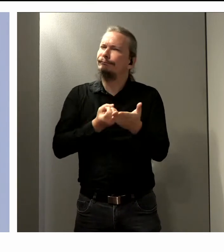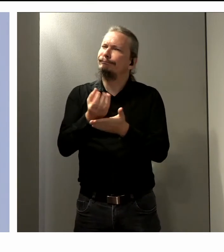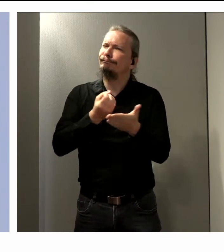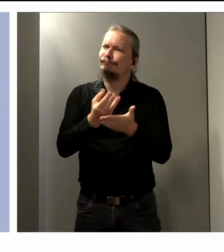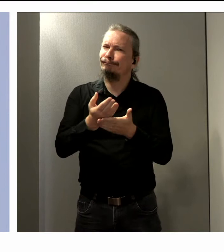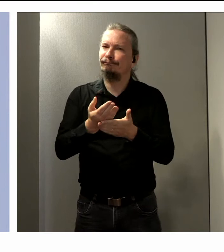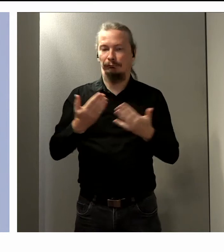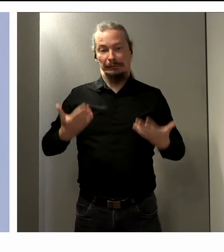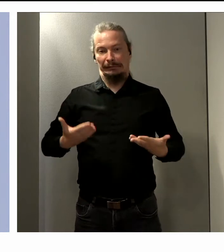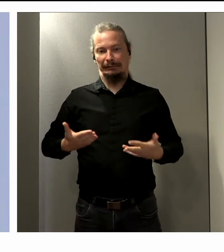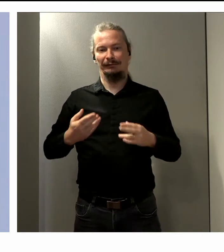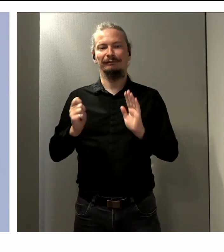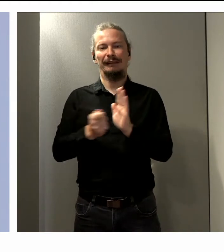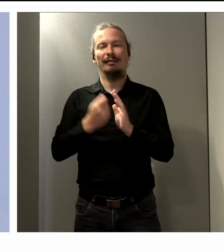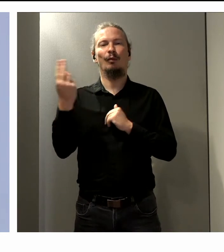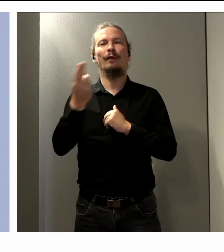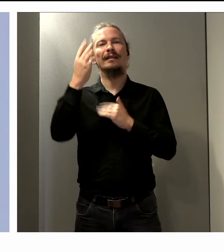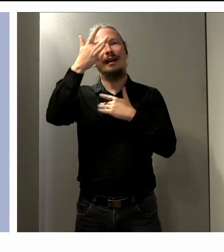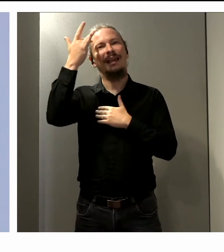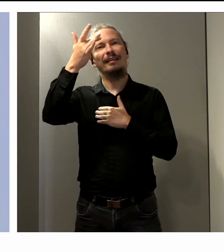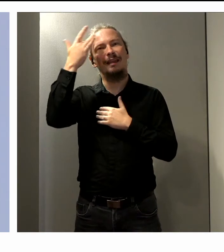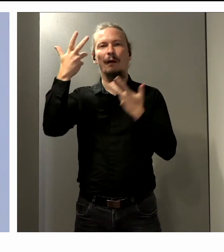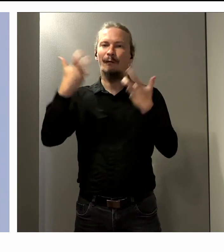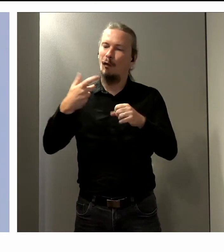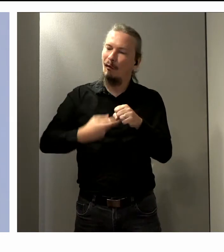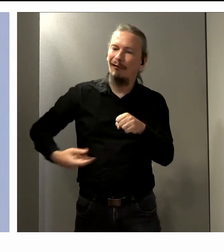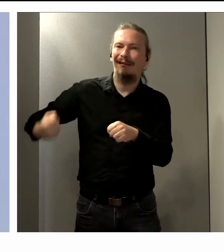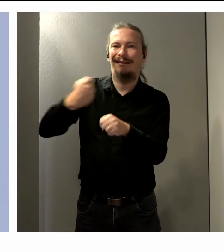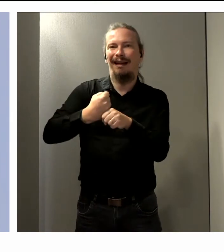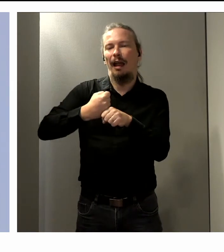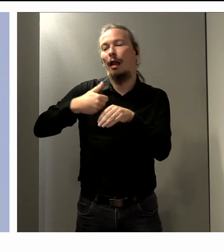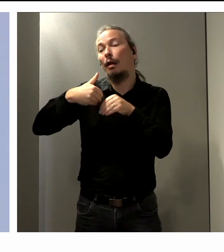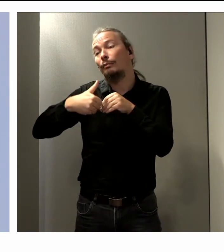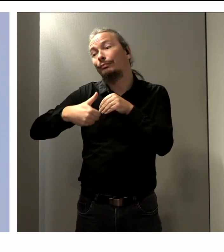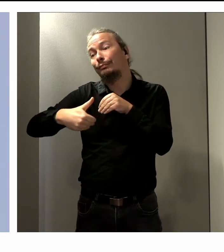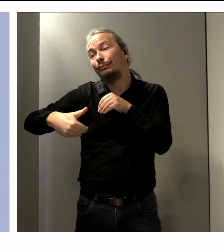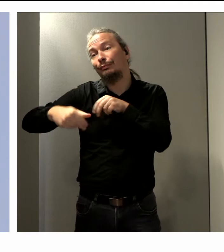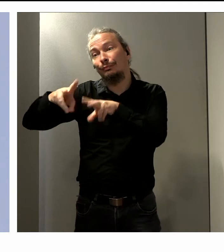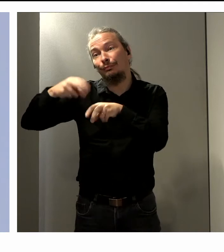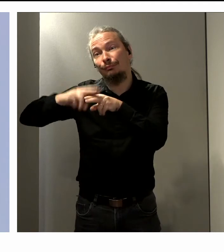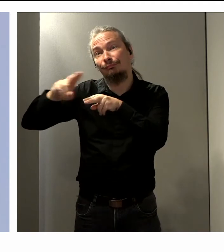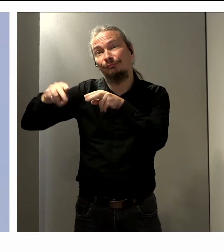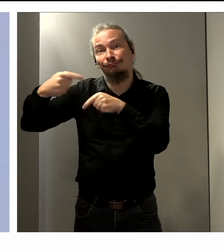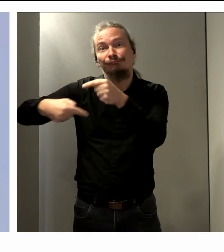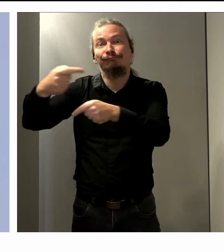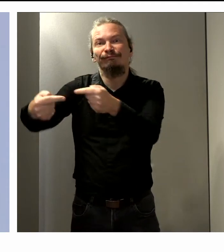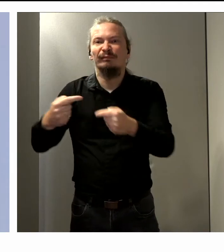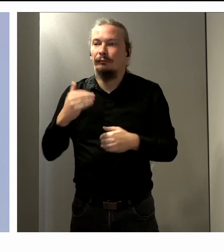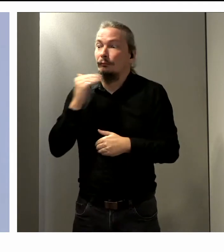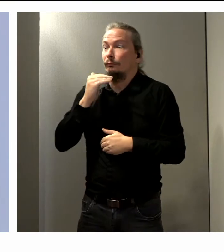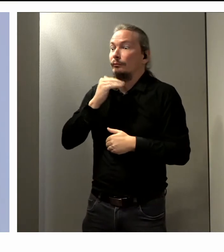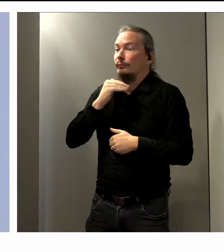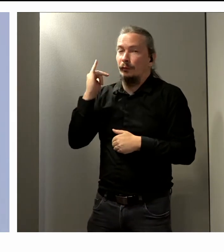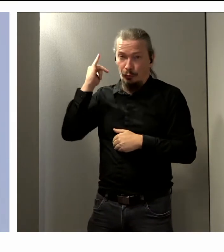à l'occasion de cette université d'été lancer un chantier que nous attendons tous avec impatience et que nous souhaitons